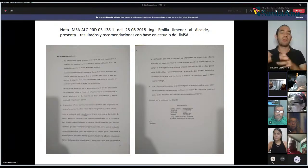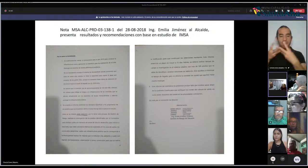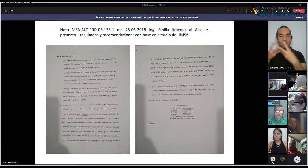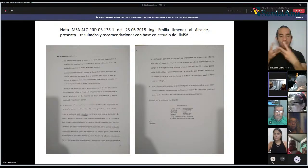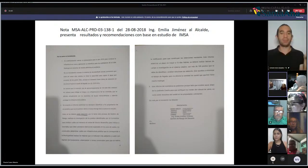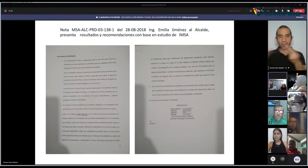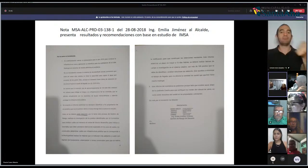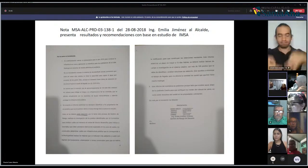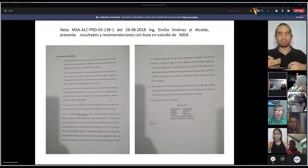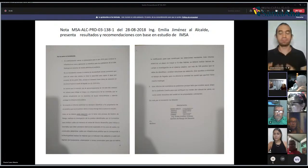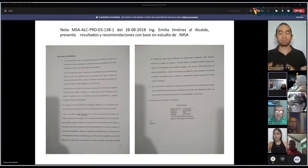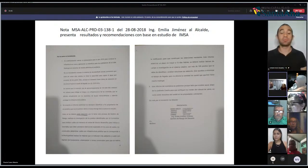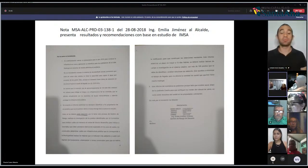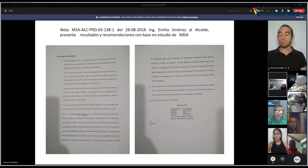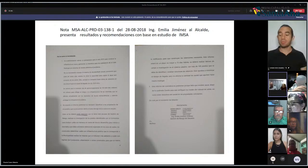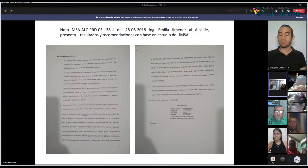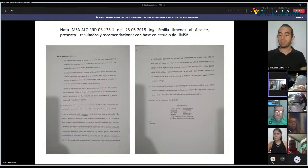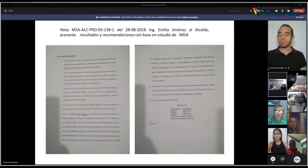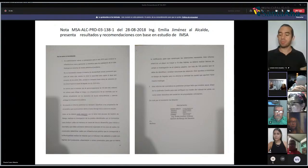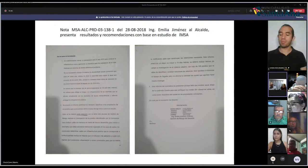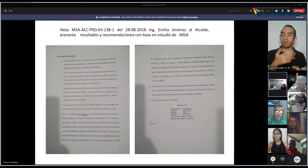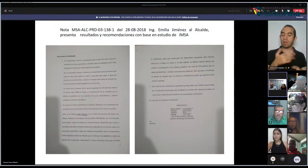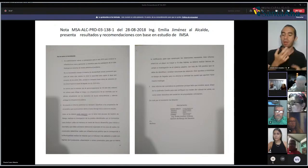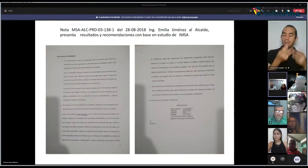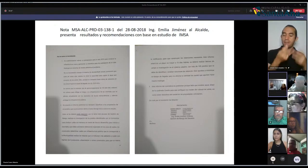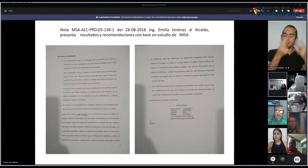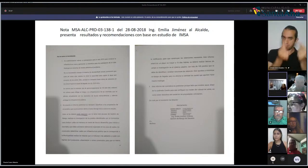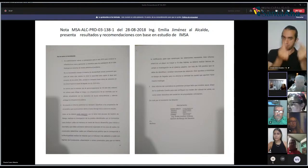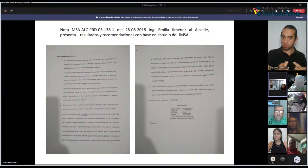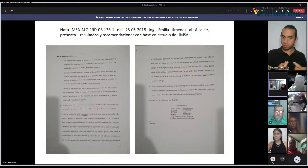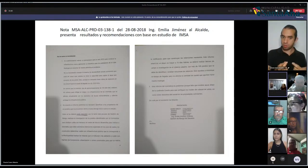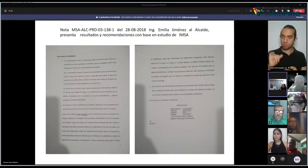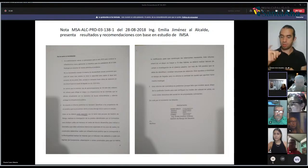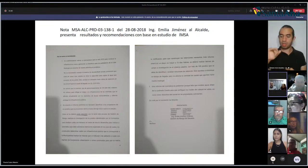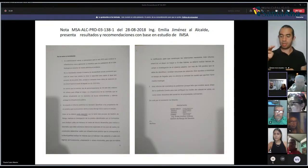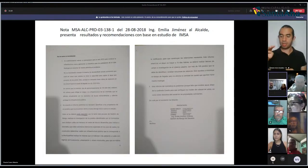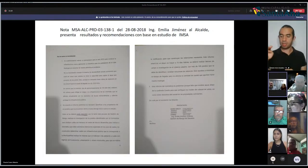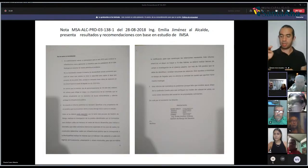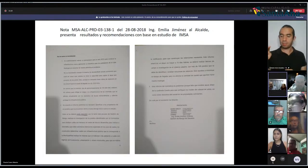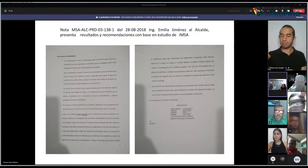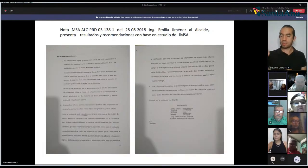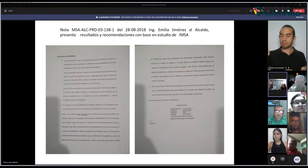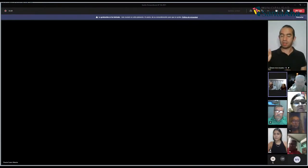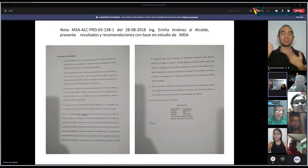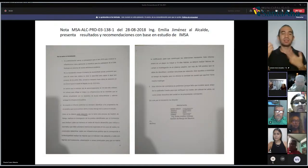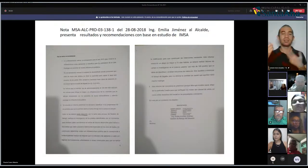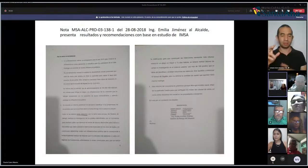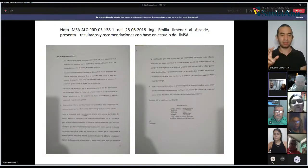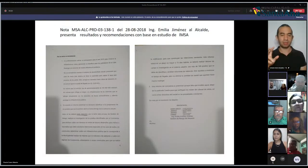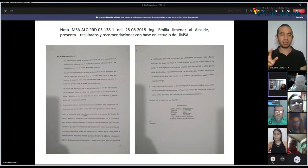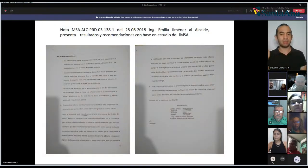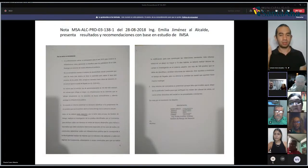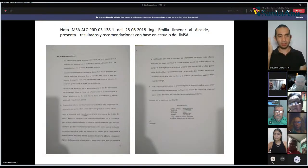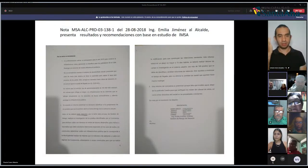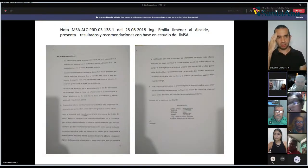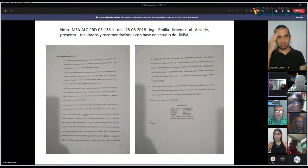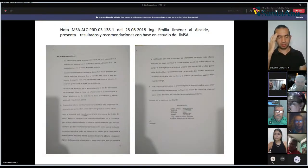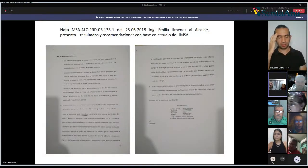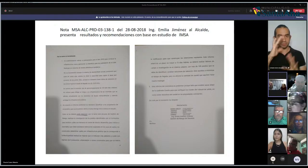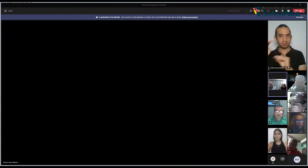presentaba el que presentó a la empresa insa y que doña emilia le hable a señor el señor alcalde era de 103 millones